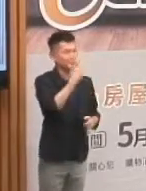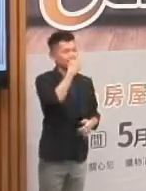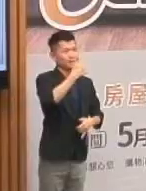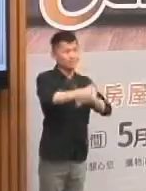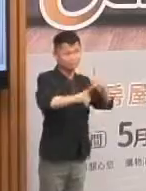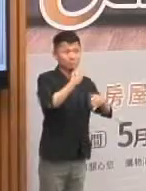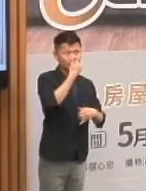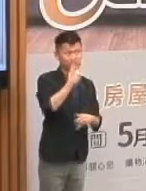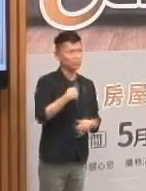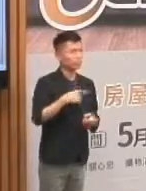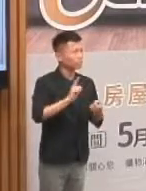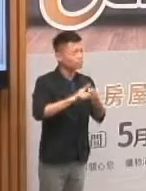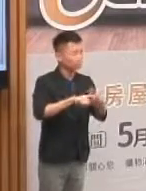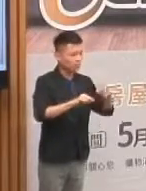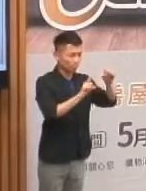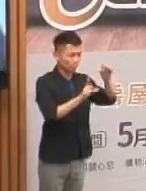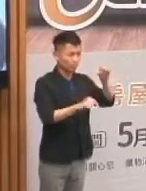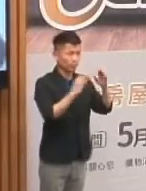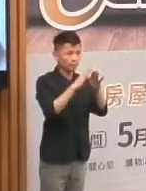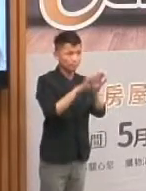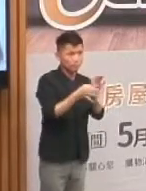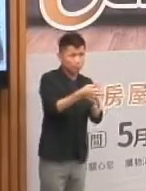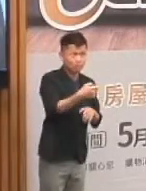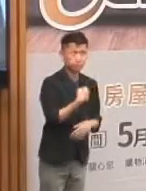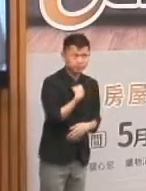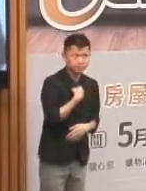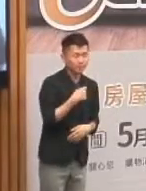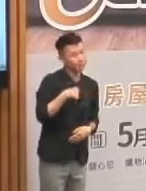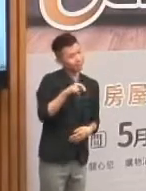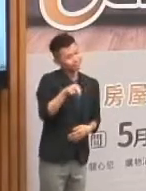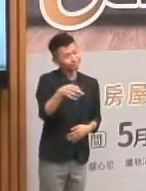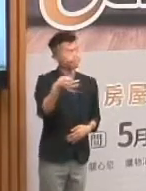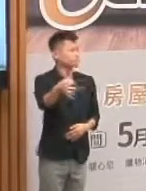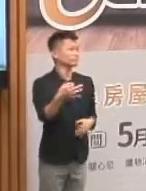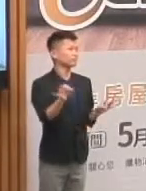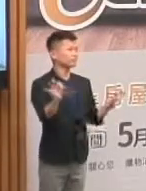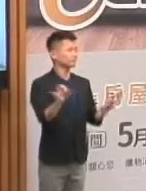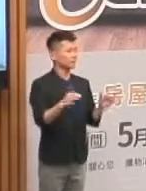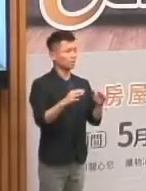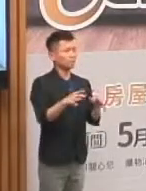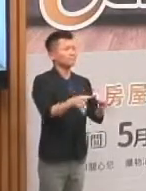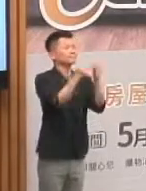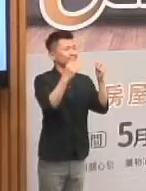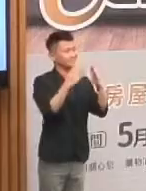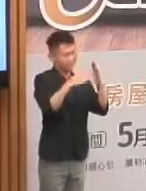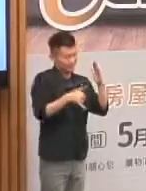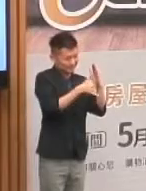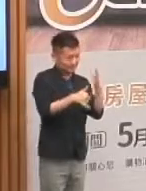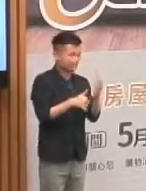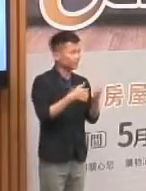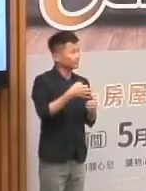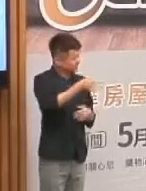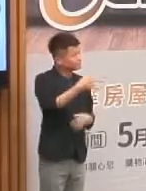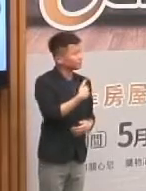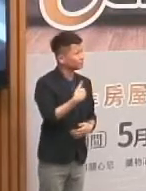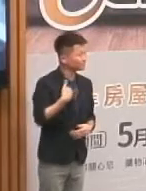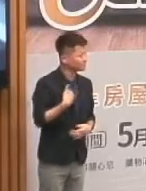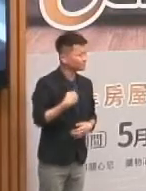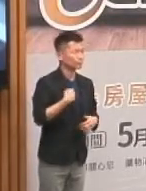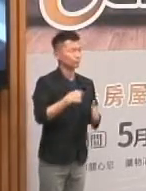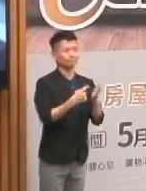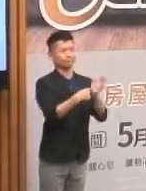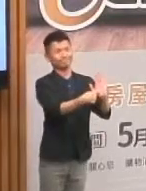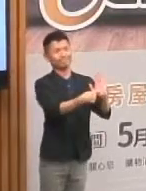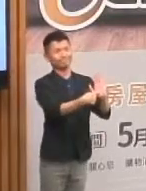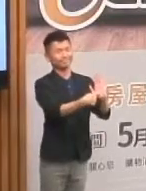对了，5月份就要缴房屋税了，这样我就可以走路去缴了。 现在不出门，在家用手机就可以缴房屋税喽。董秀给你看